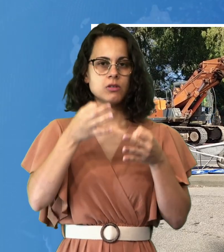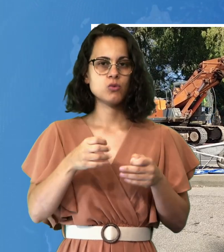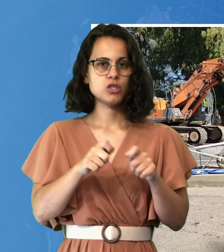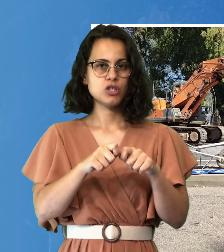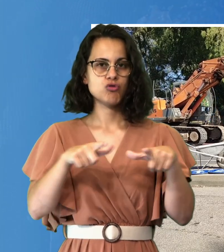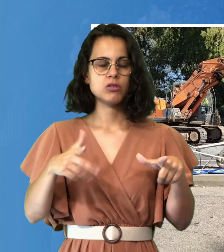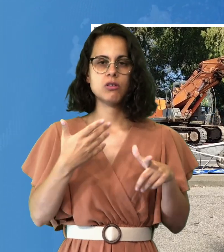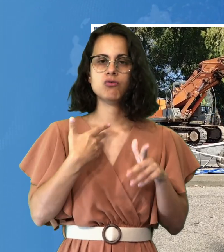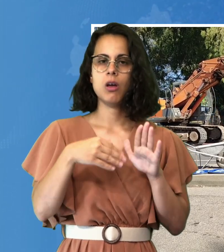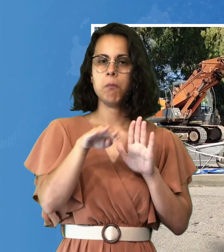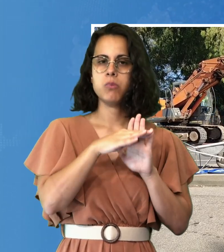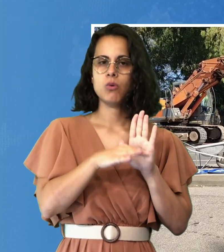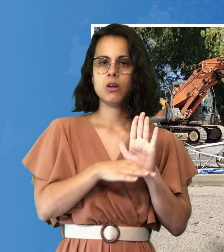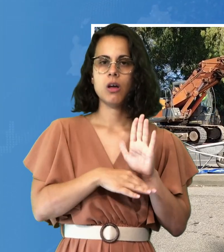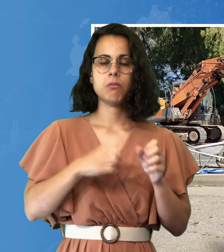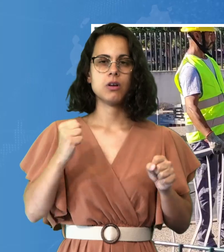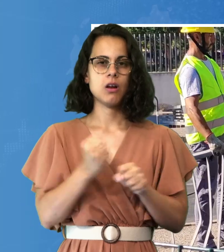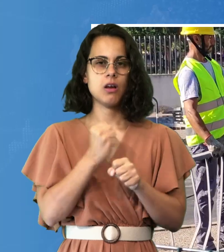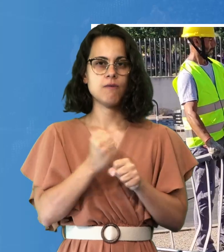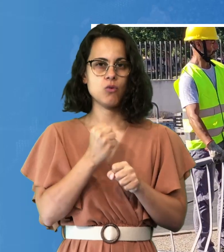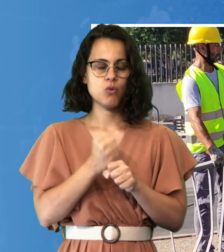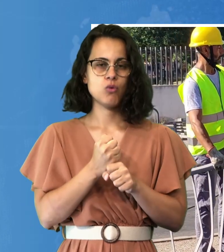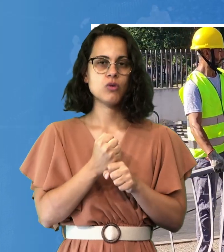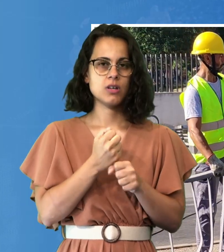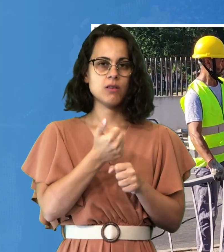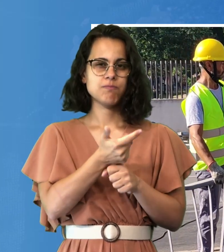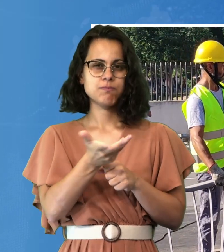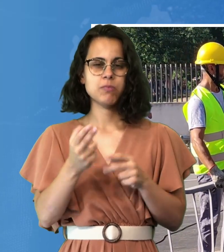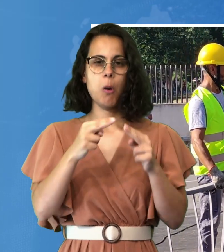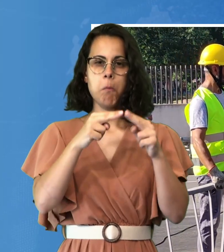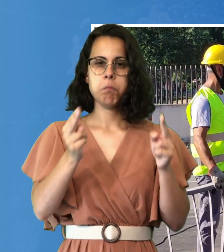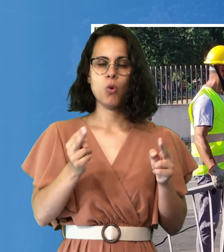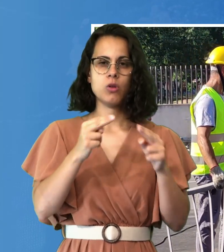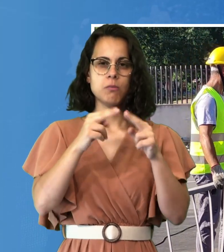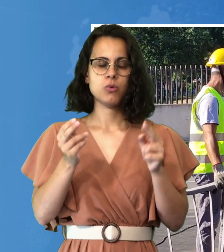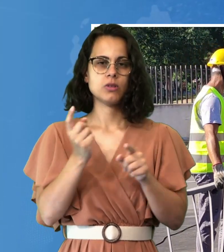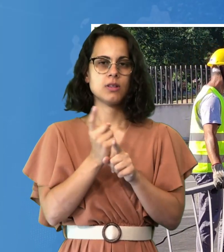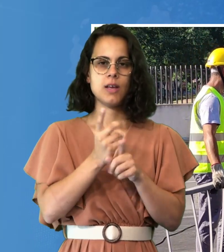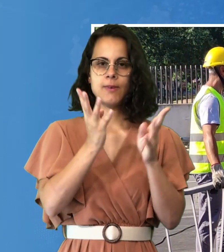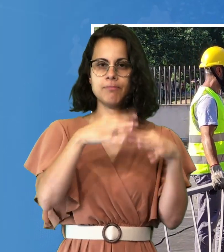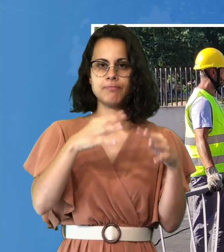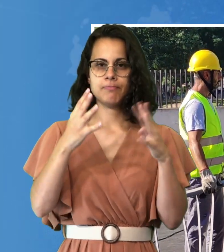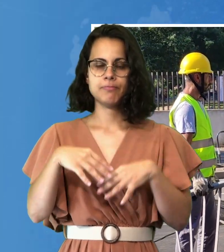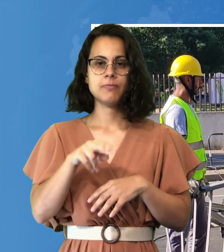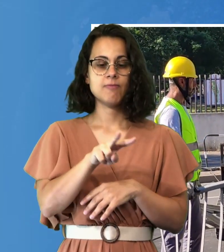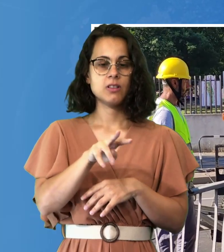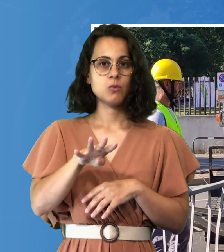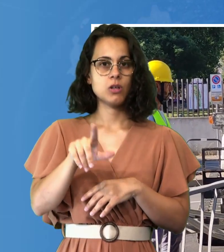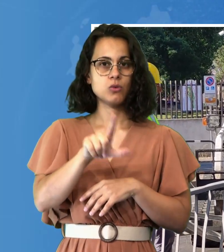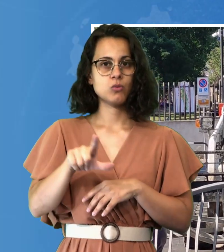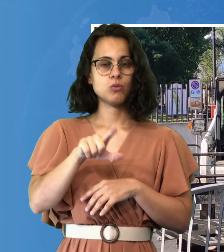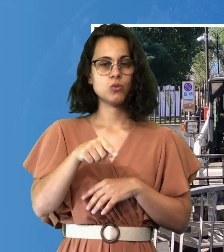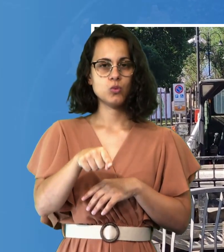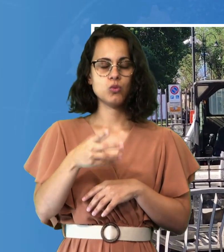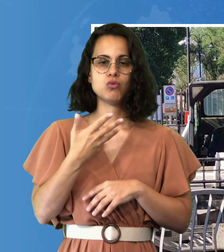cronoprogramma di lavori per la rimozione dei ponti tappo e delle opere incongrue che vedrà il prossimo 24 luglio un passaggio